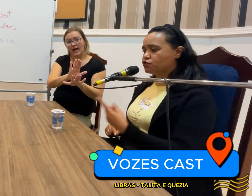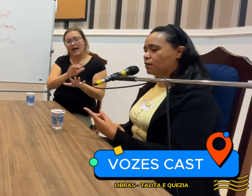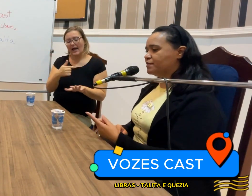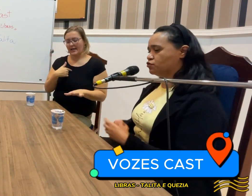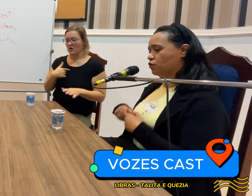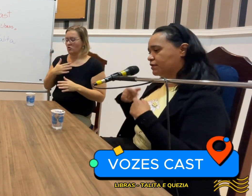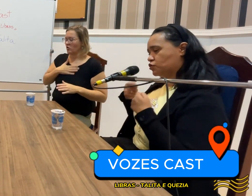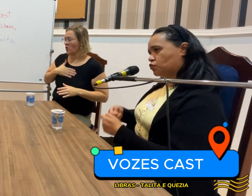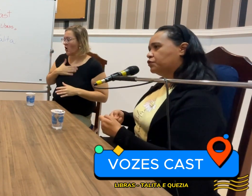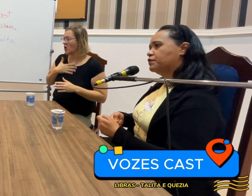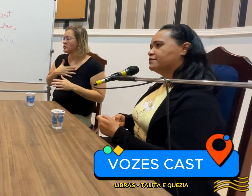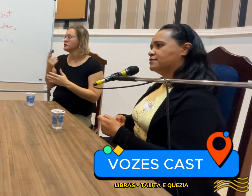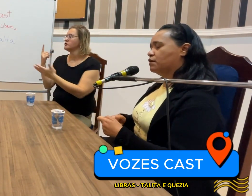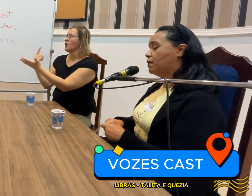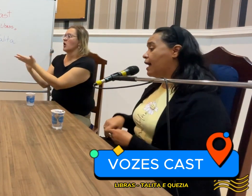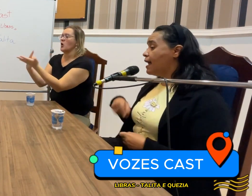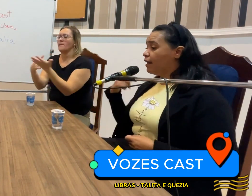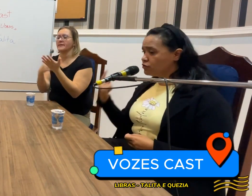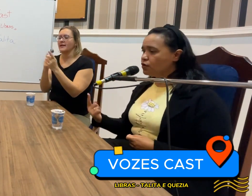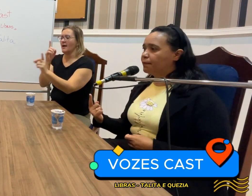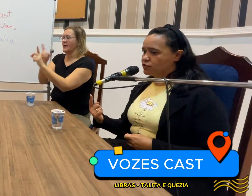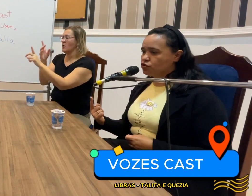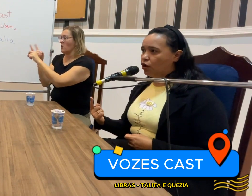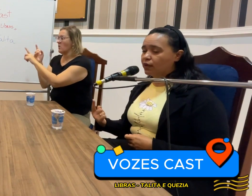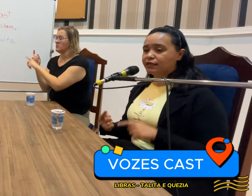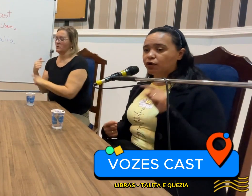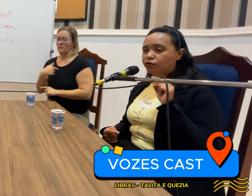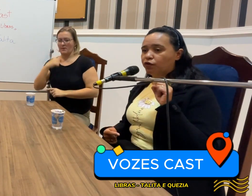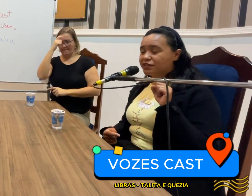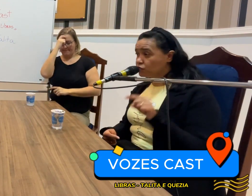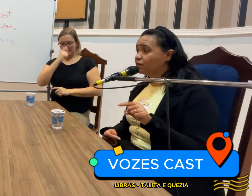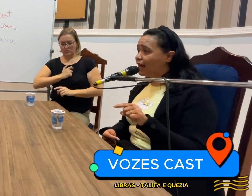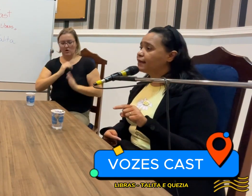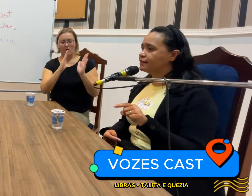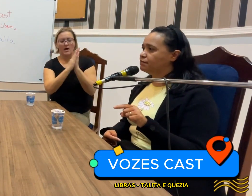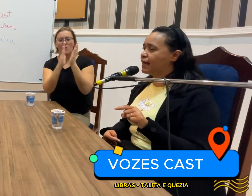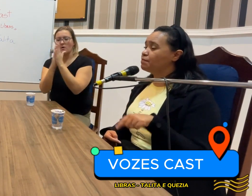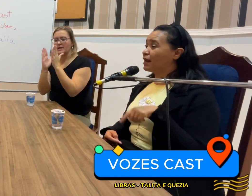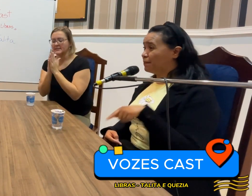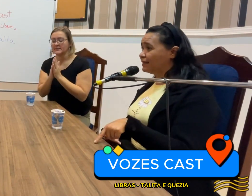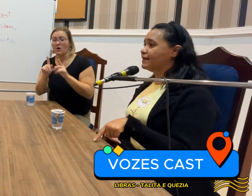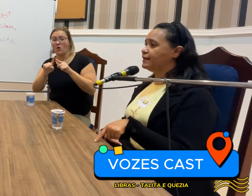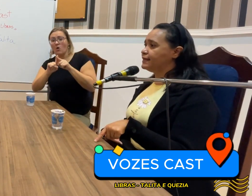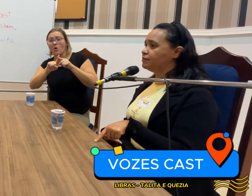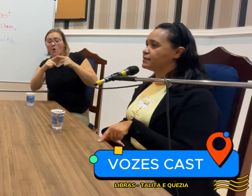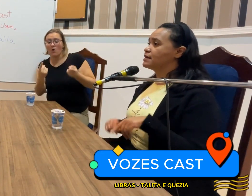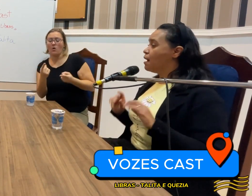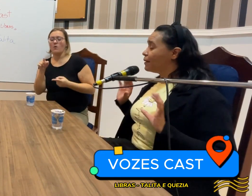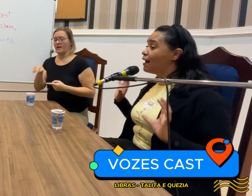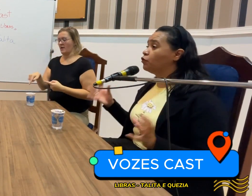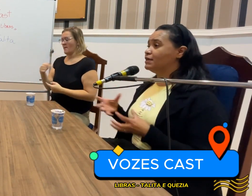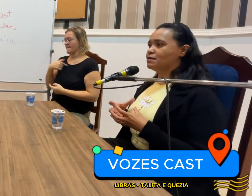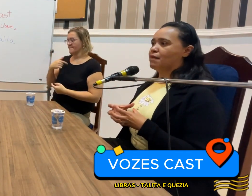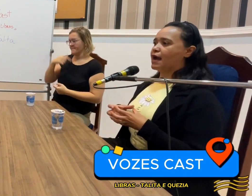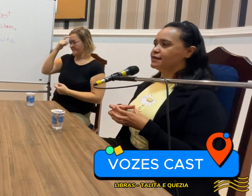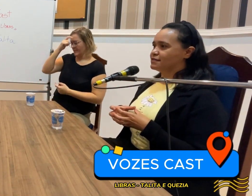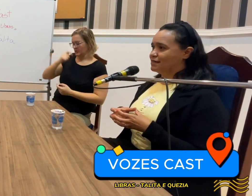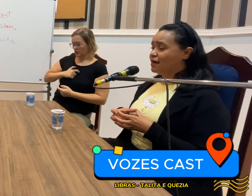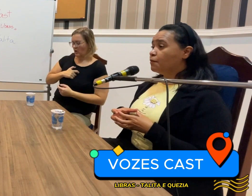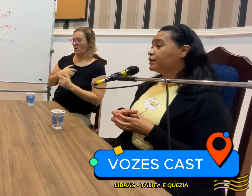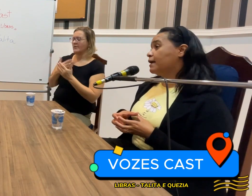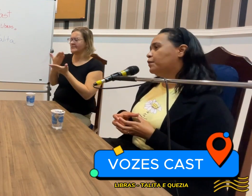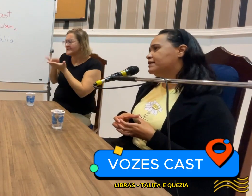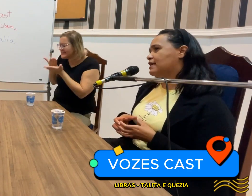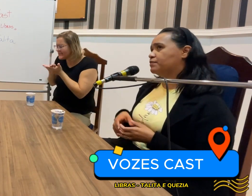encontros. Eu sou a pessoa que estou em oração. Eu sou a pessoa que eu vou estudar também para aprender Libras, para acolher